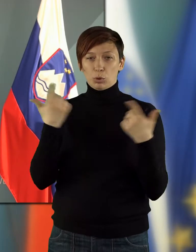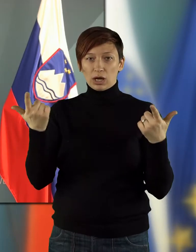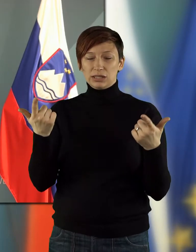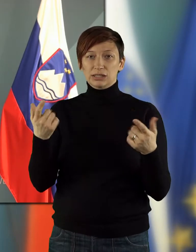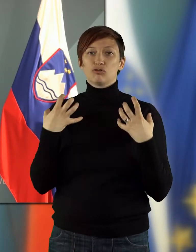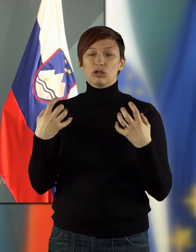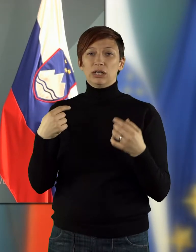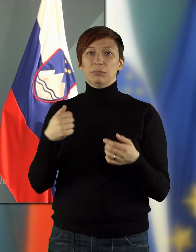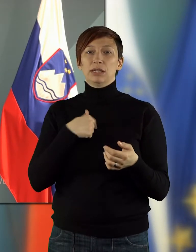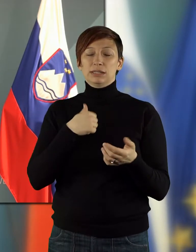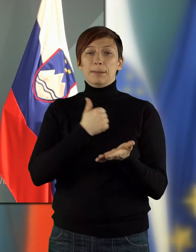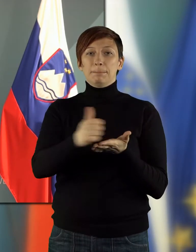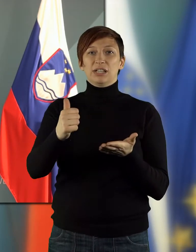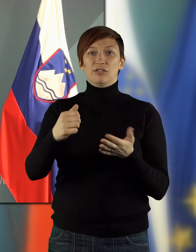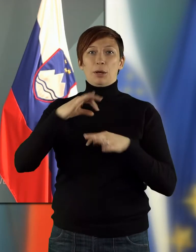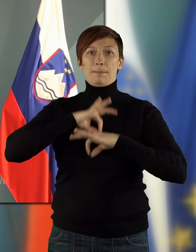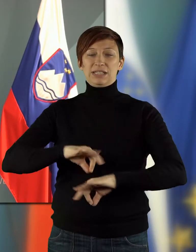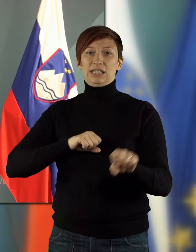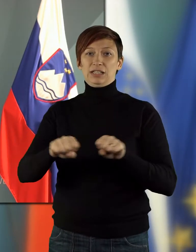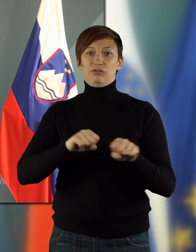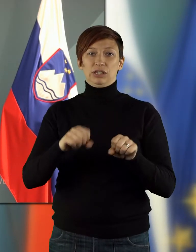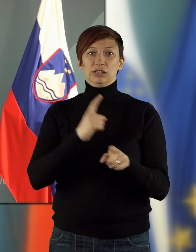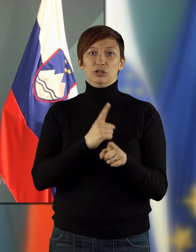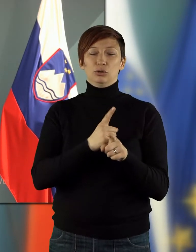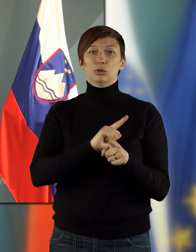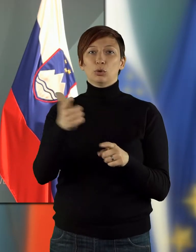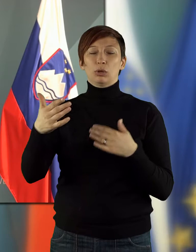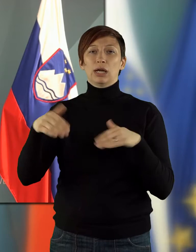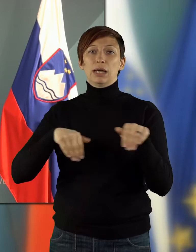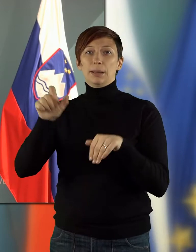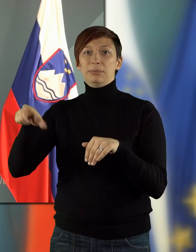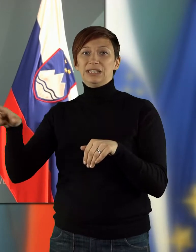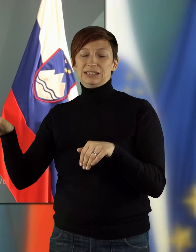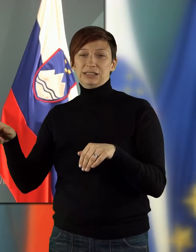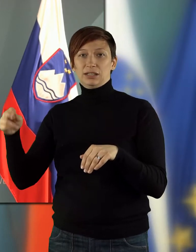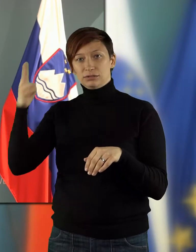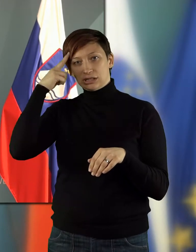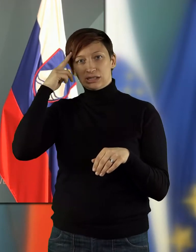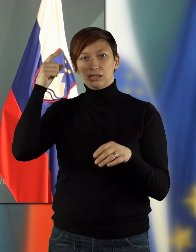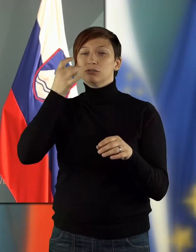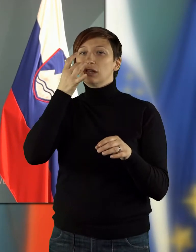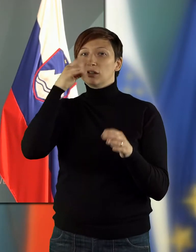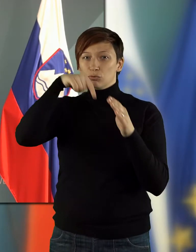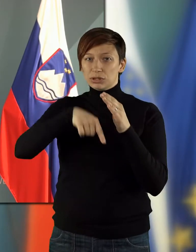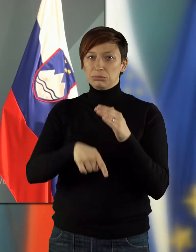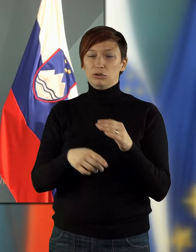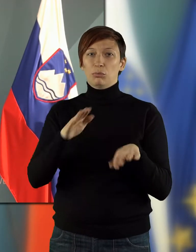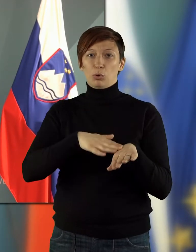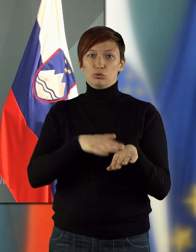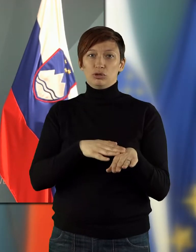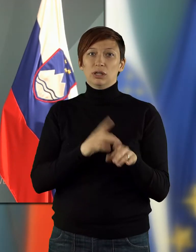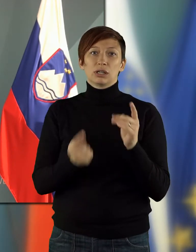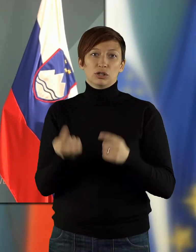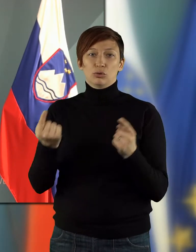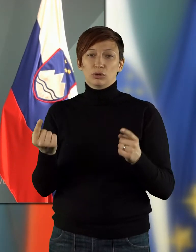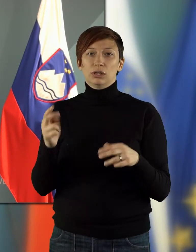Javnosti smo pojasnili, da želim najprej predsednika vlade, tudi kolege ministre, seznaniti z tem, kaj se je